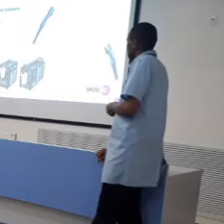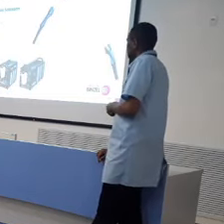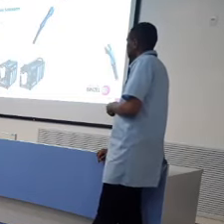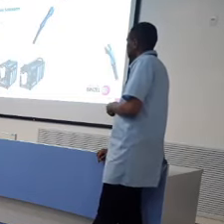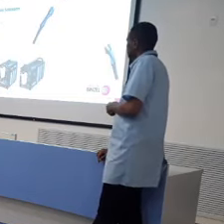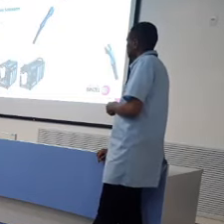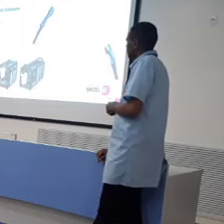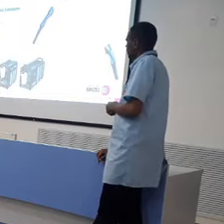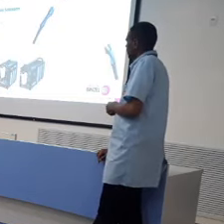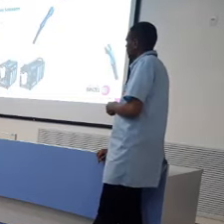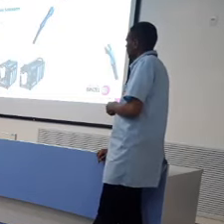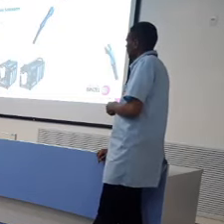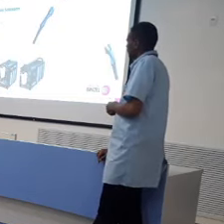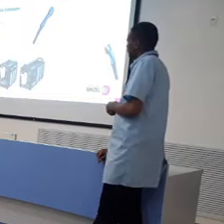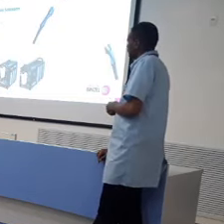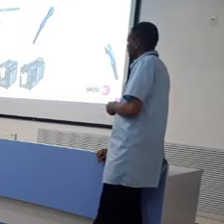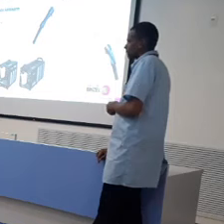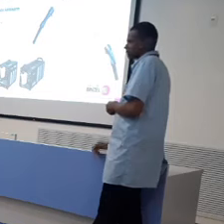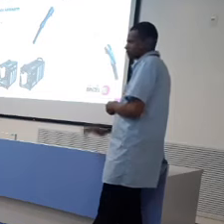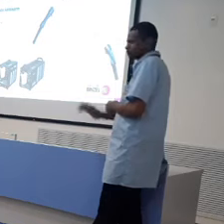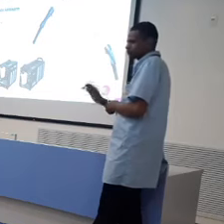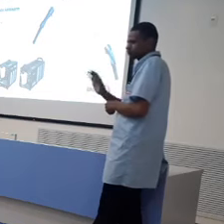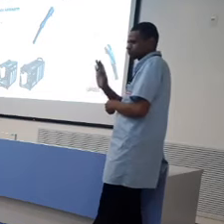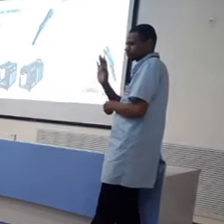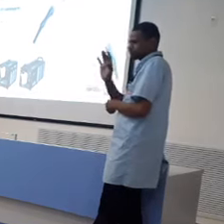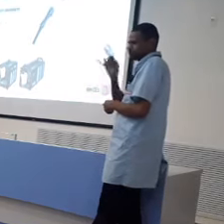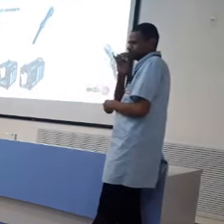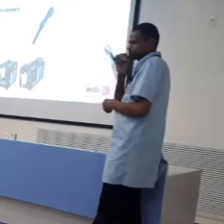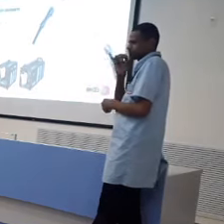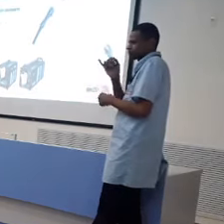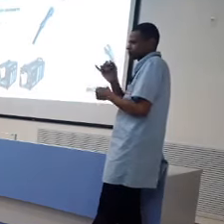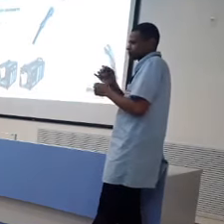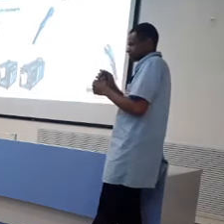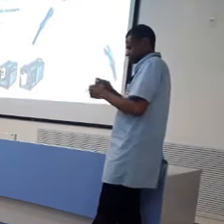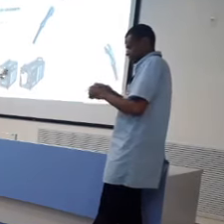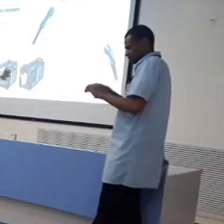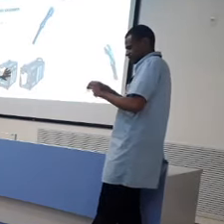Tochas, por exemplo, aqui a gente recomenda, vai trabalhar com arame de 1.2 para cima,